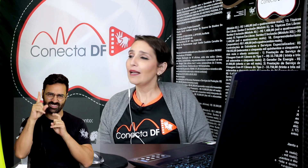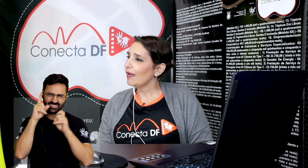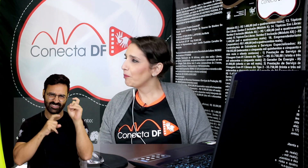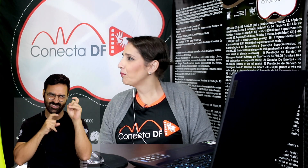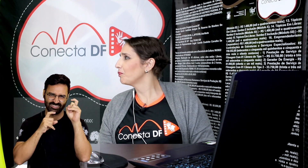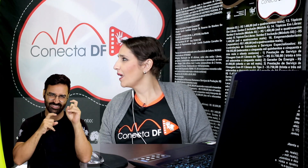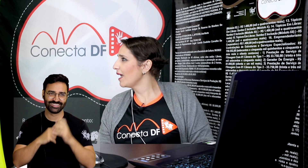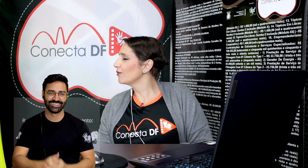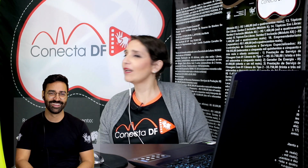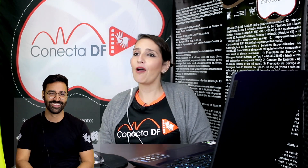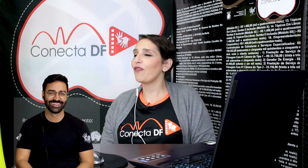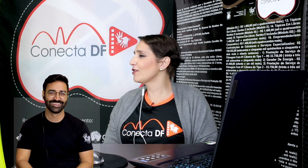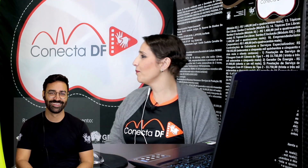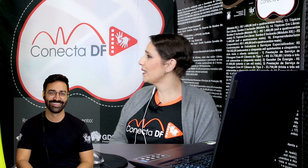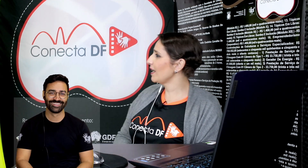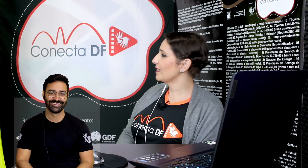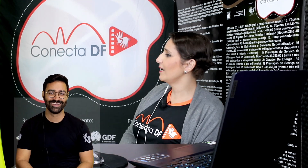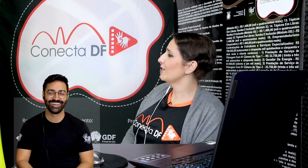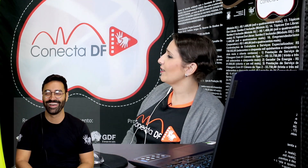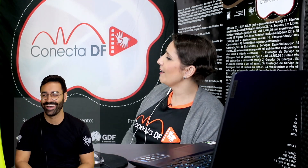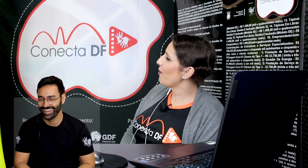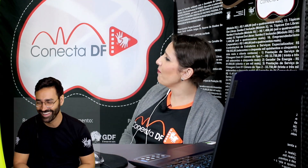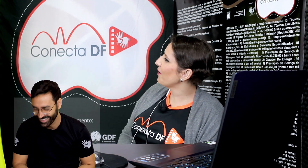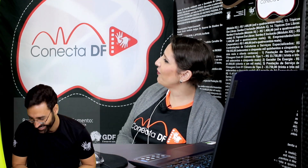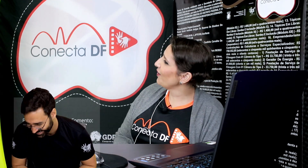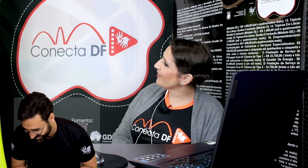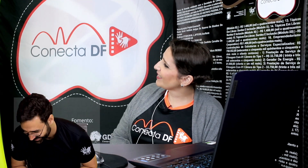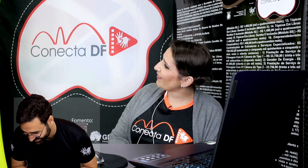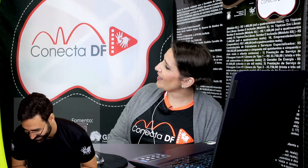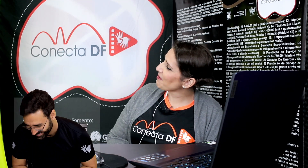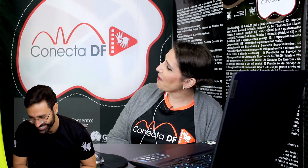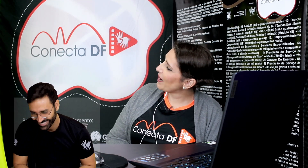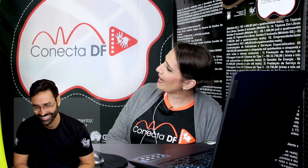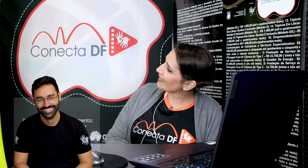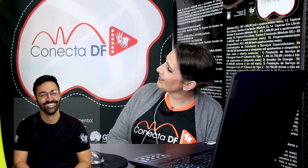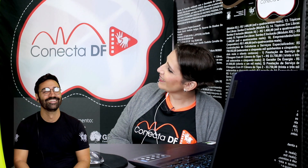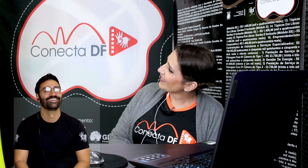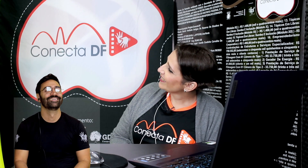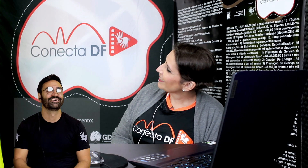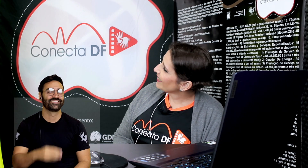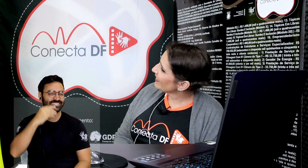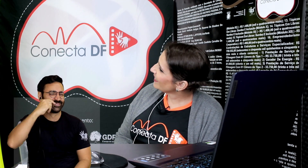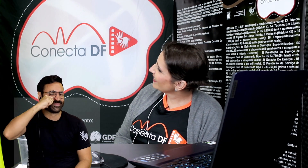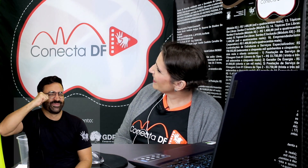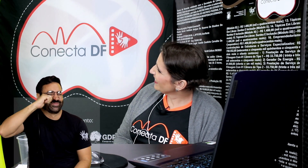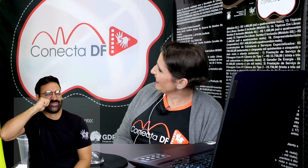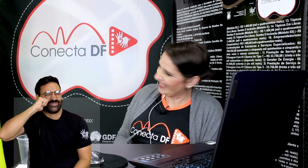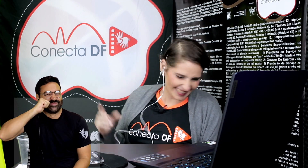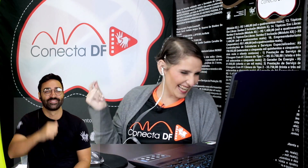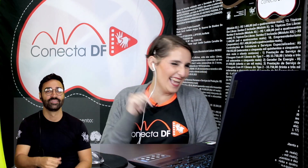assim. O Daniel fez uma interessante. Dani, como que foi que você fez o amargo?